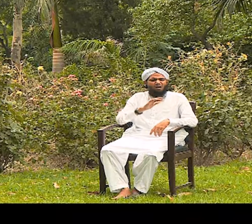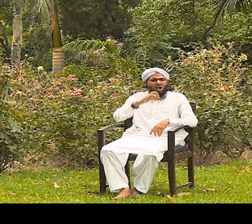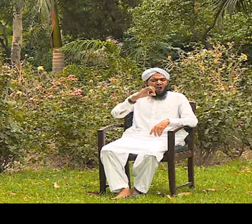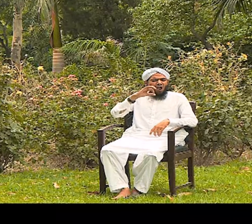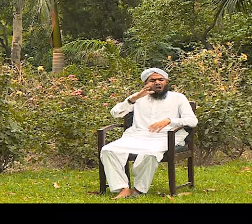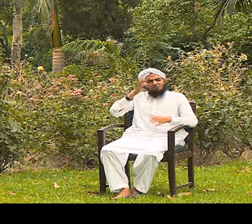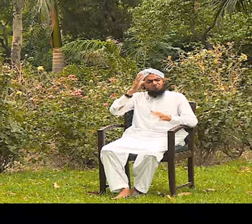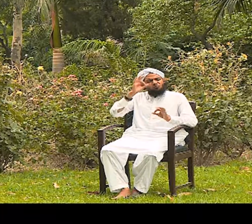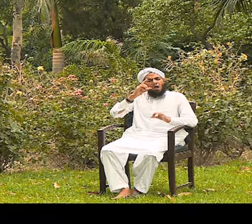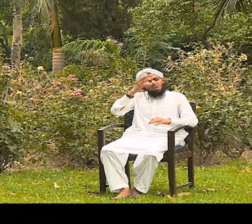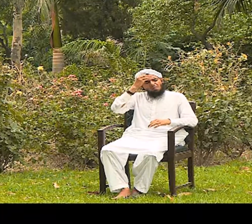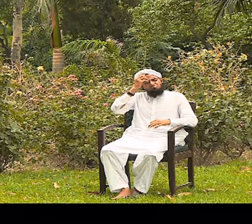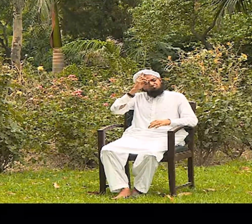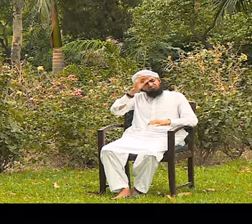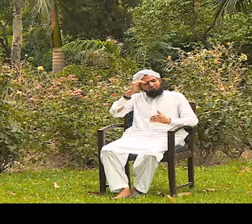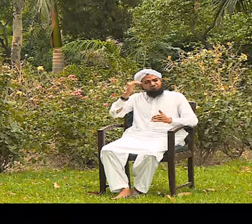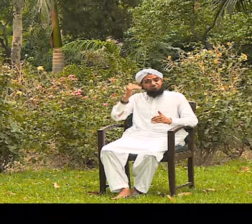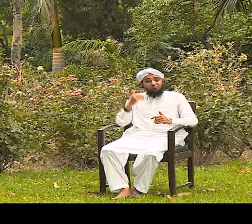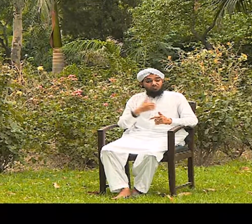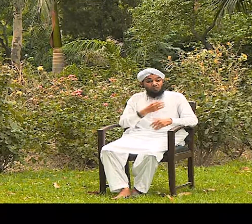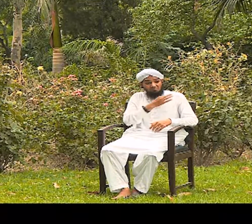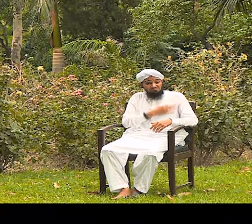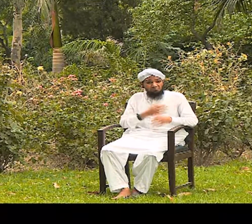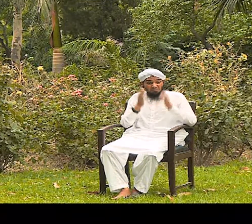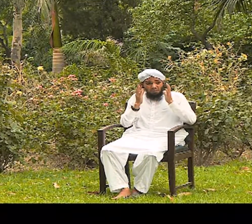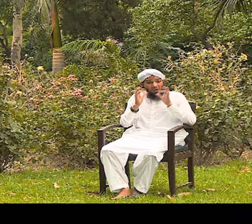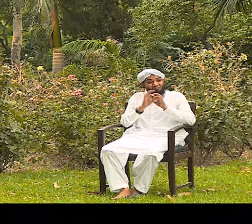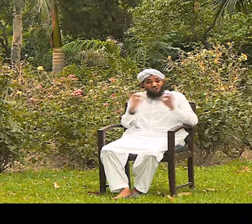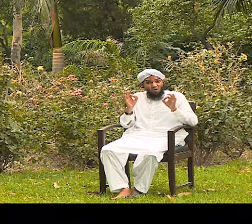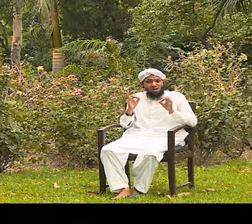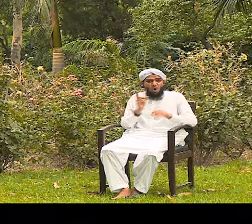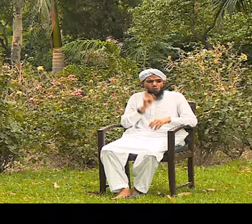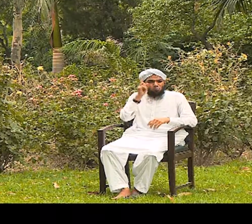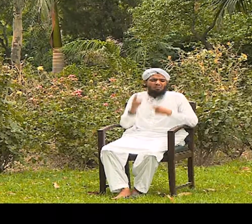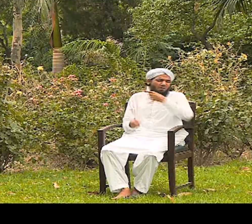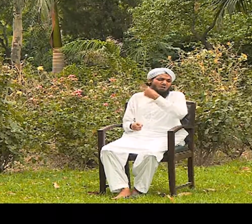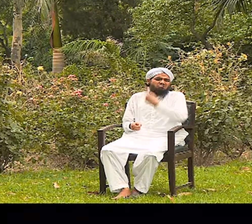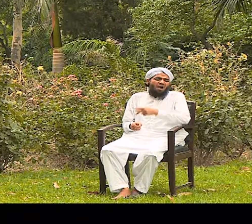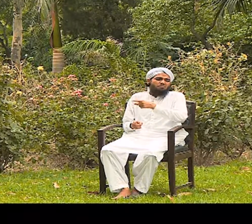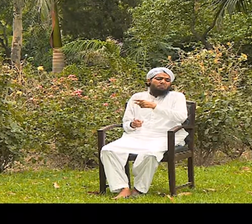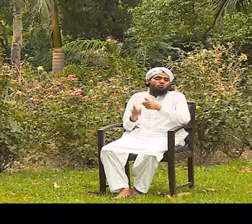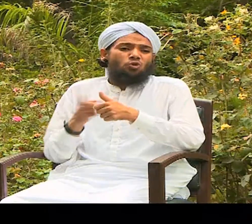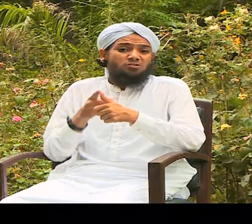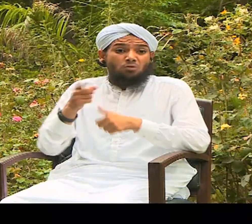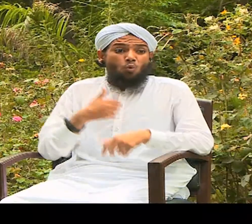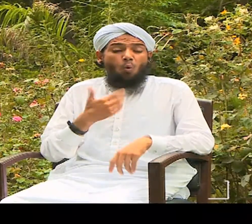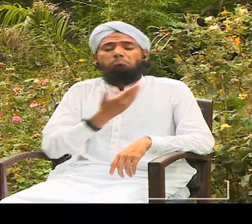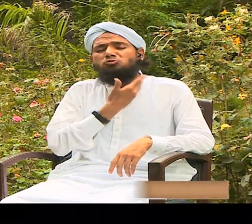پاک کی ذات ہے اور زاہد و عابد حضرت سیدنا عمر بن عبدالعزیز رحمت اللہ علیہ ہیں۔ وہ اگر چاہیں